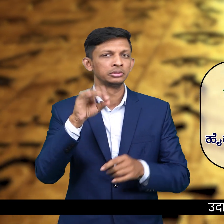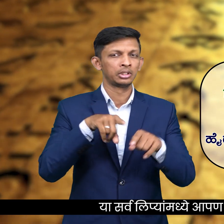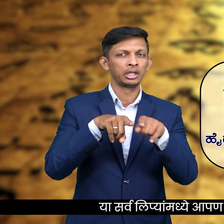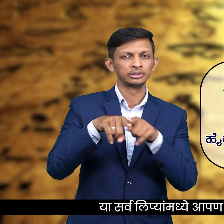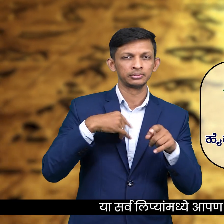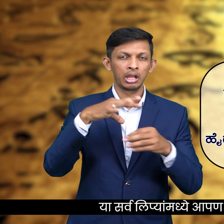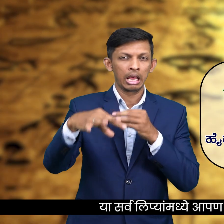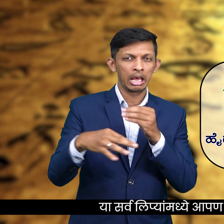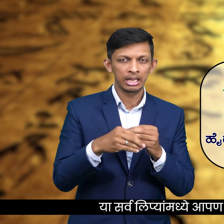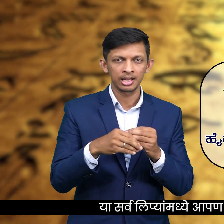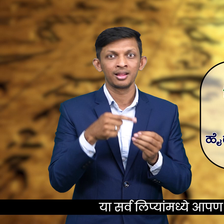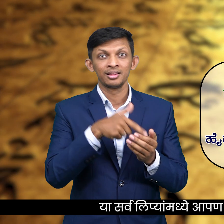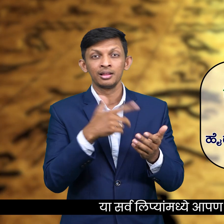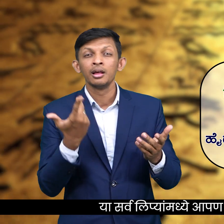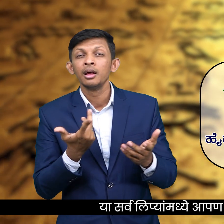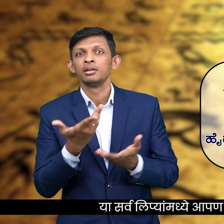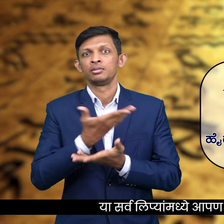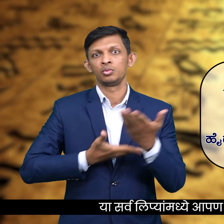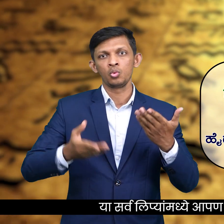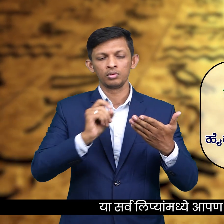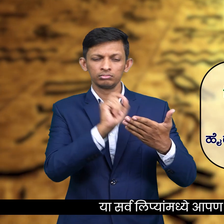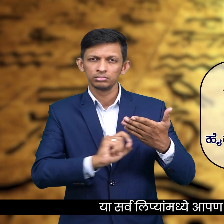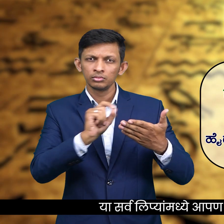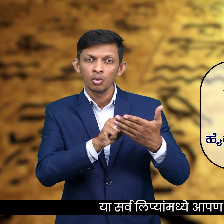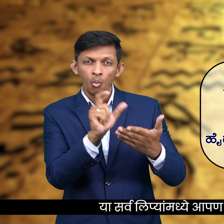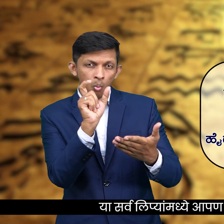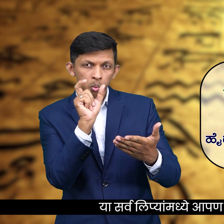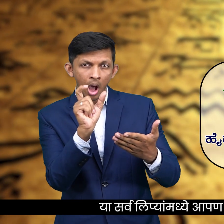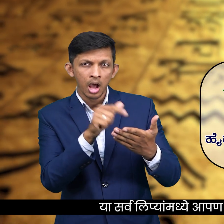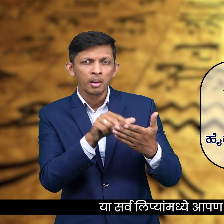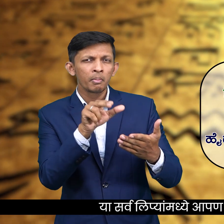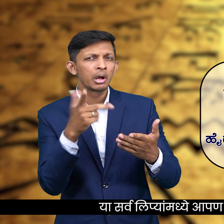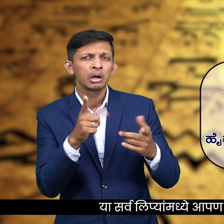उदाहरणार्थ, या सर्व लिप्यांमध्ये आपण हैदराबाद हा शब्द लिहू शकतो.